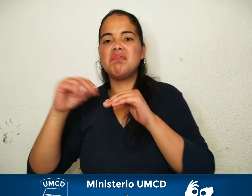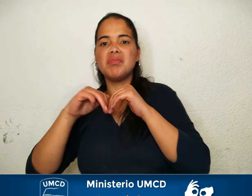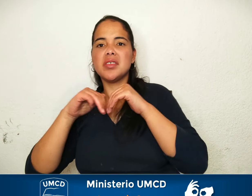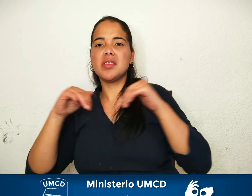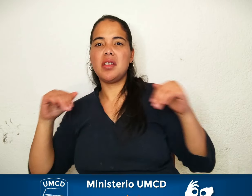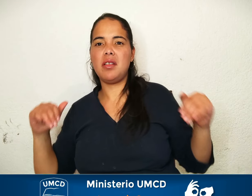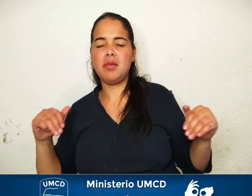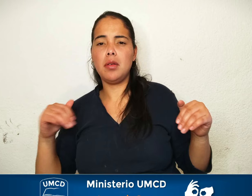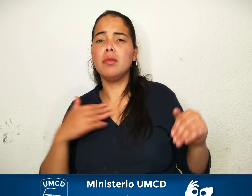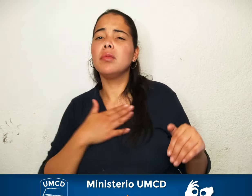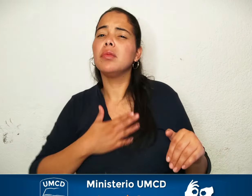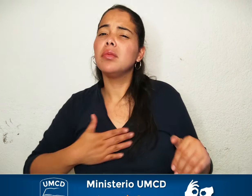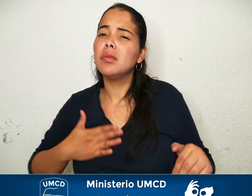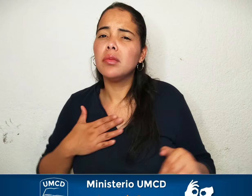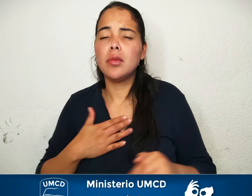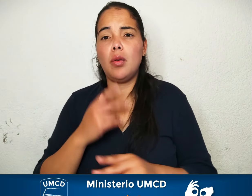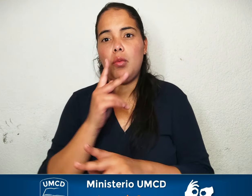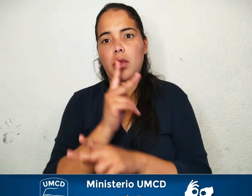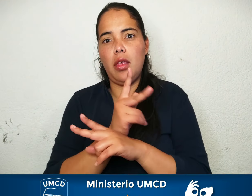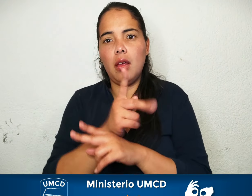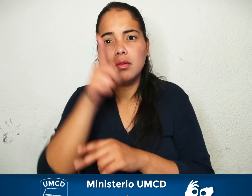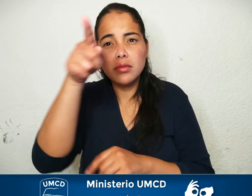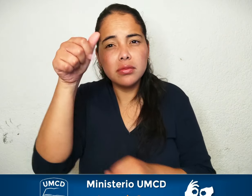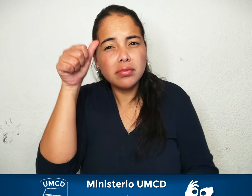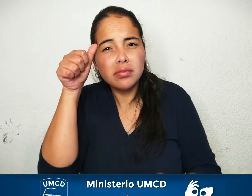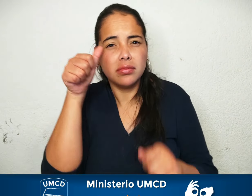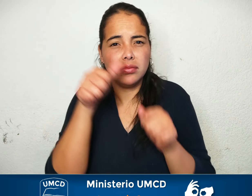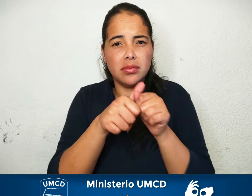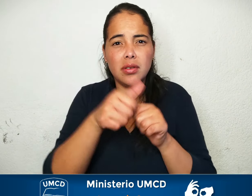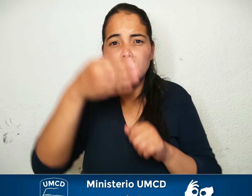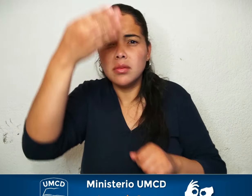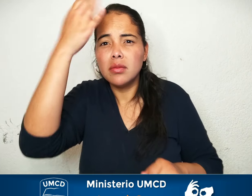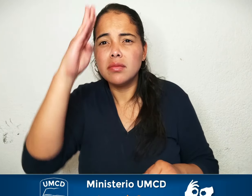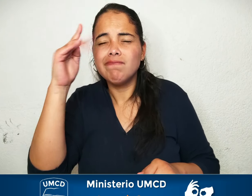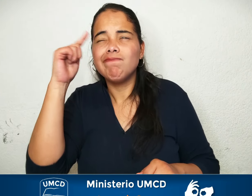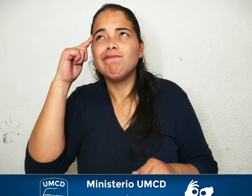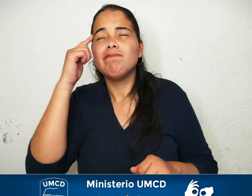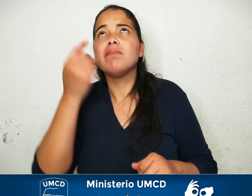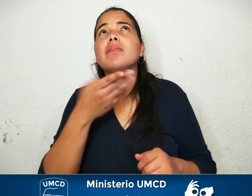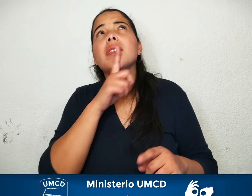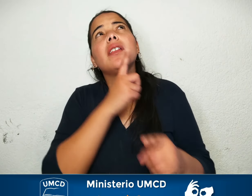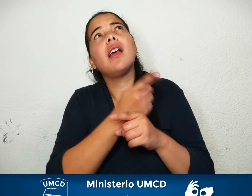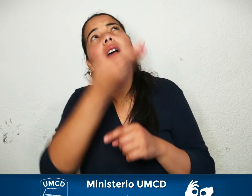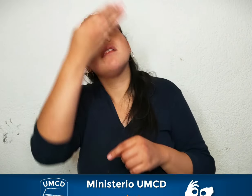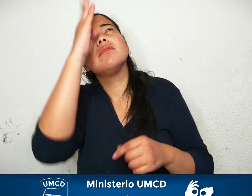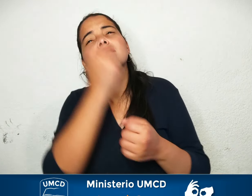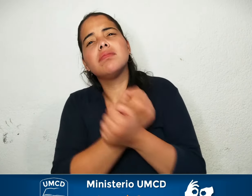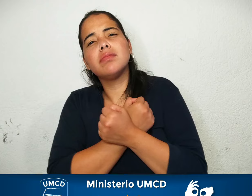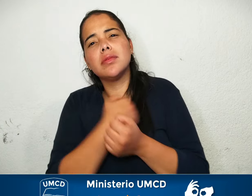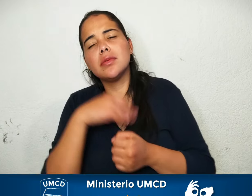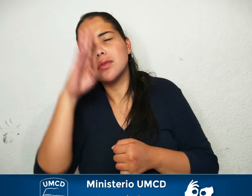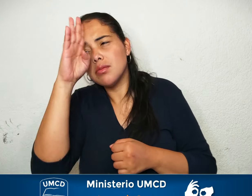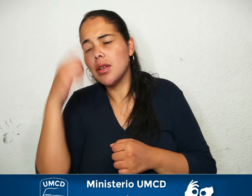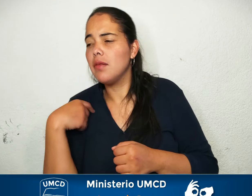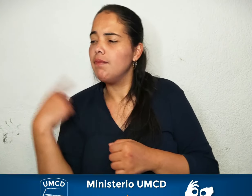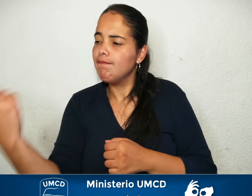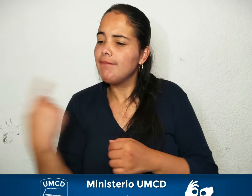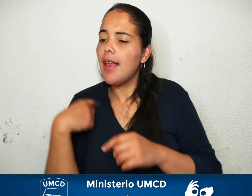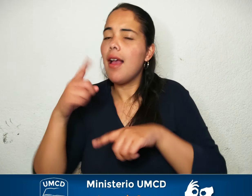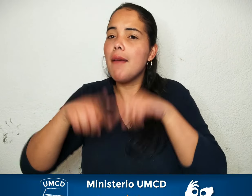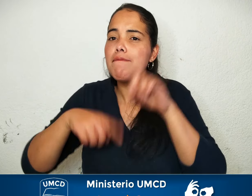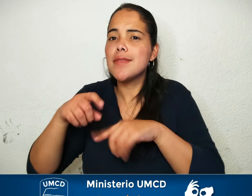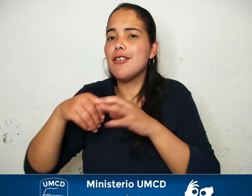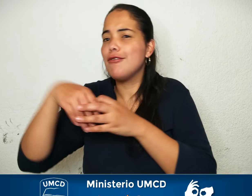puedan sentir ofendidos. Recuerde que el principio del amor debe funcionar aquí. Yo debo mirar a mi